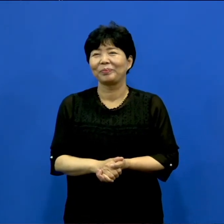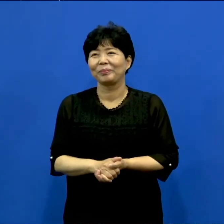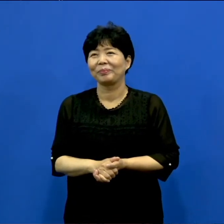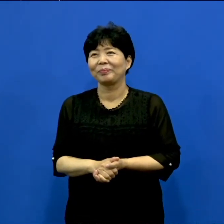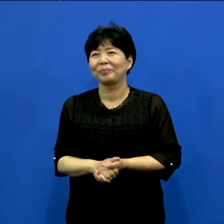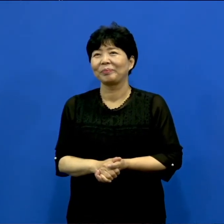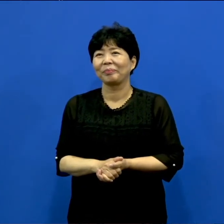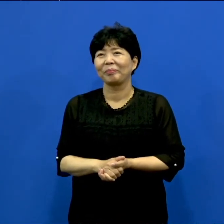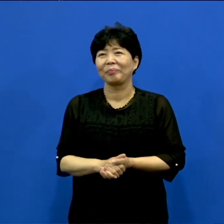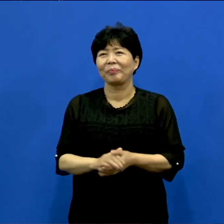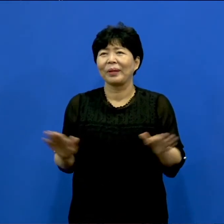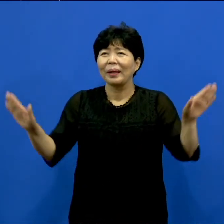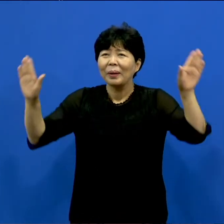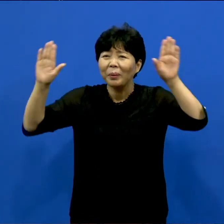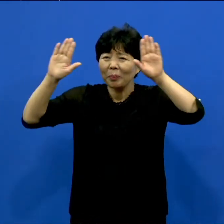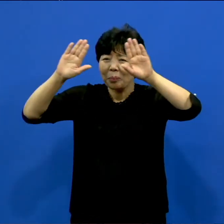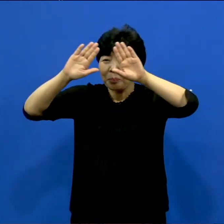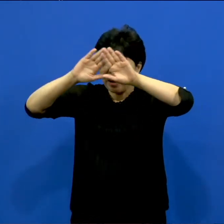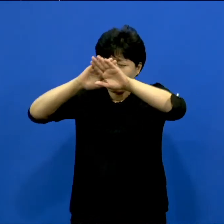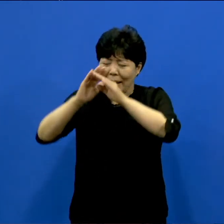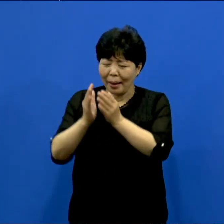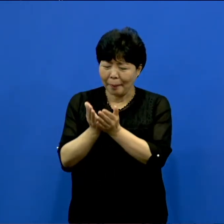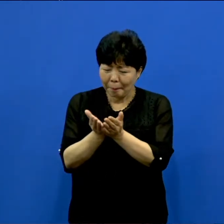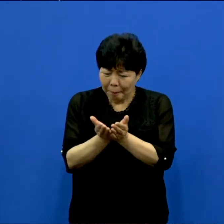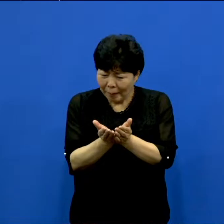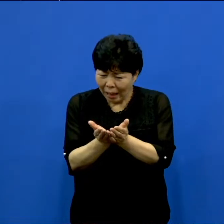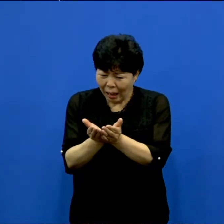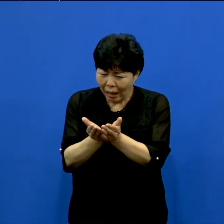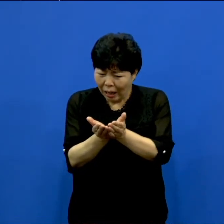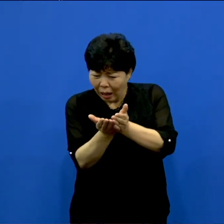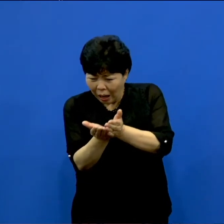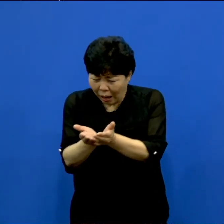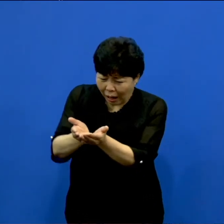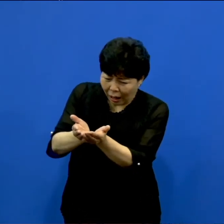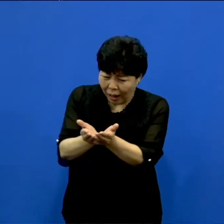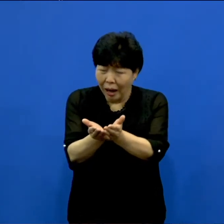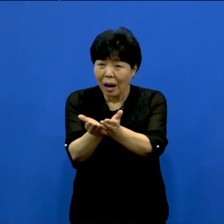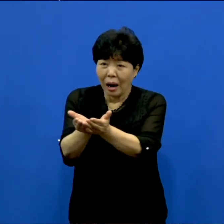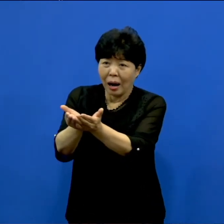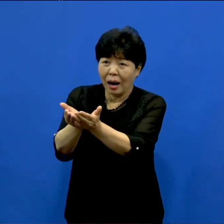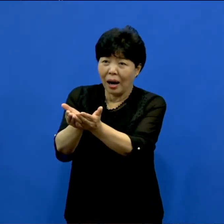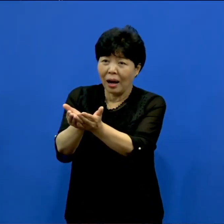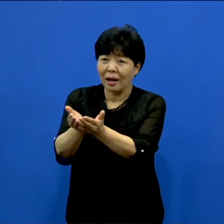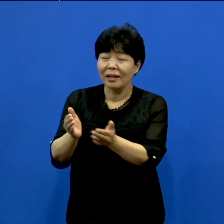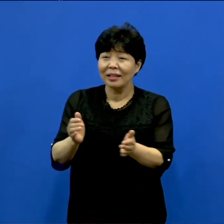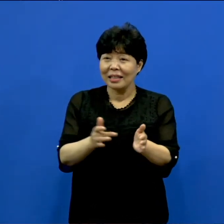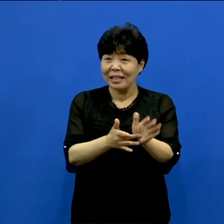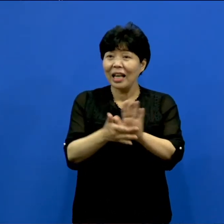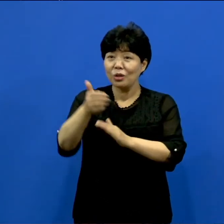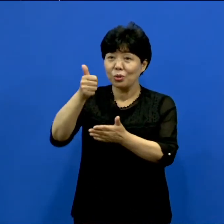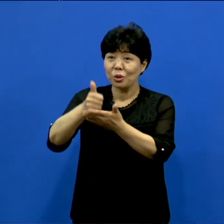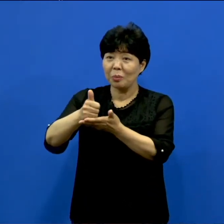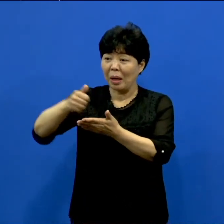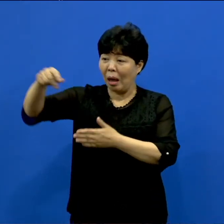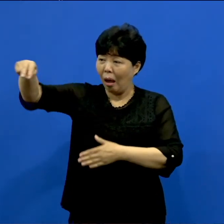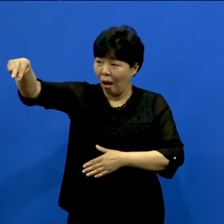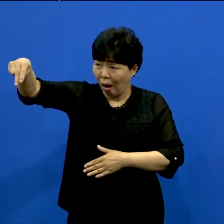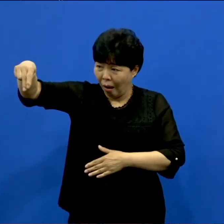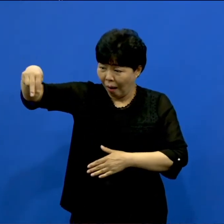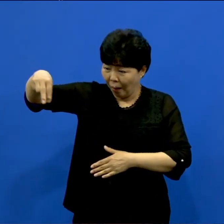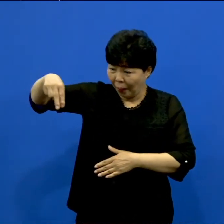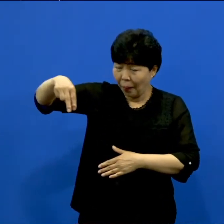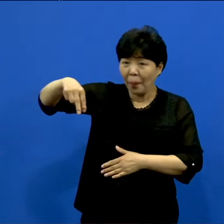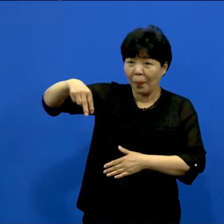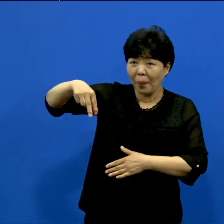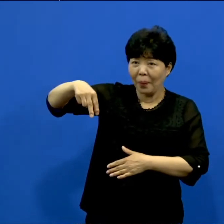그 밤중에 배를 타고 가다가 풍랑이 막 이런데 그 예수님이 한밤중에 바다 위로 걸어오시잖아요. 그